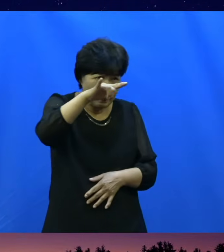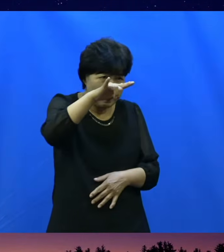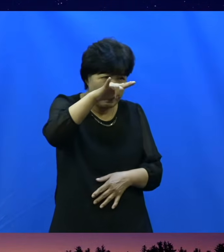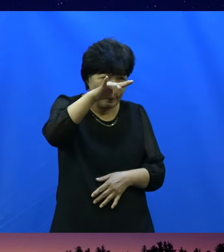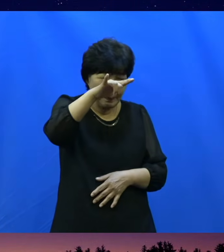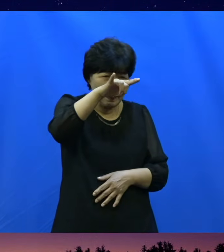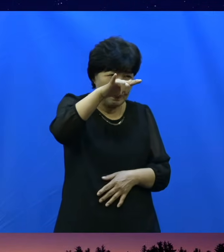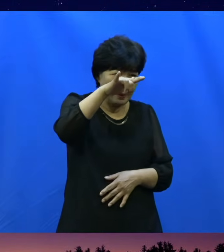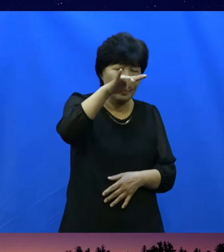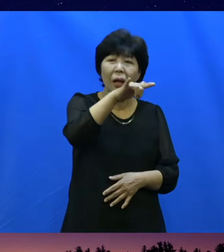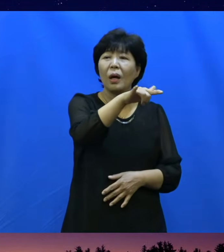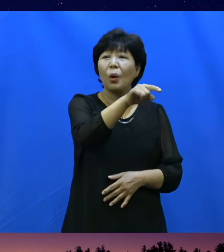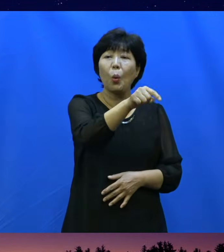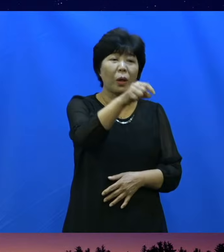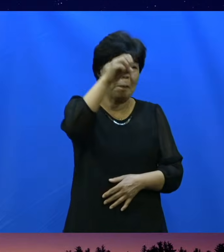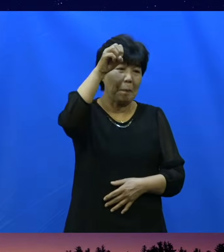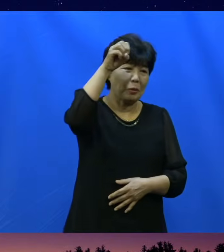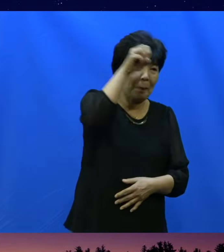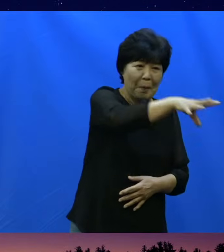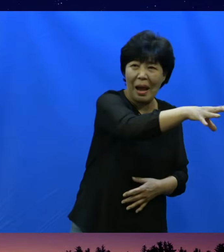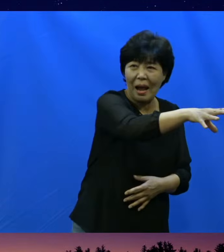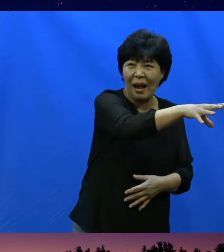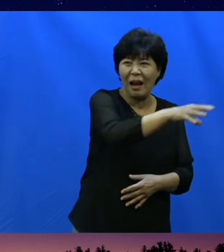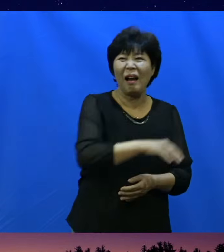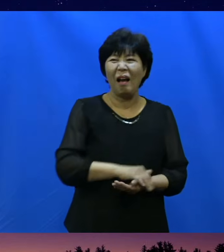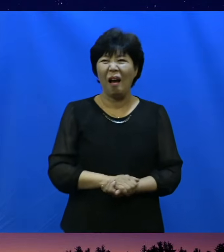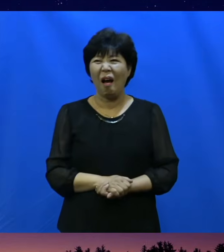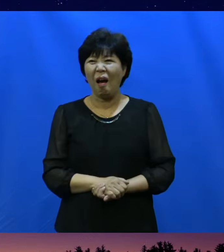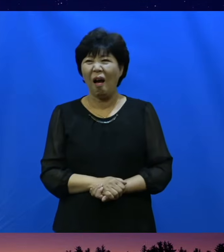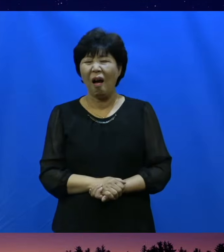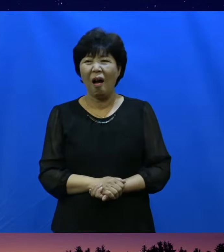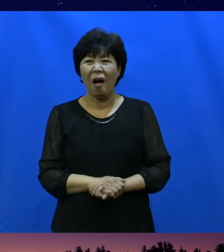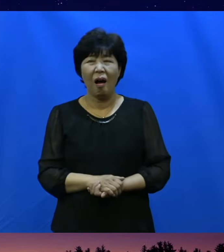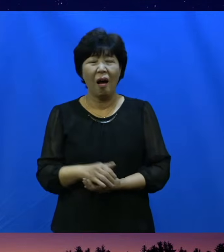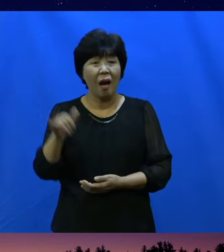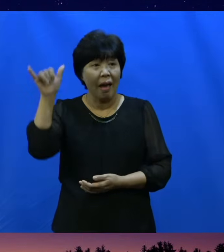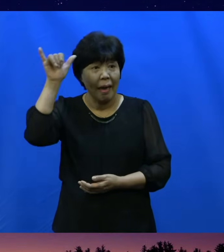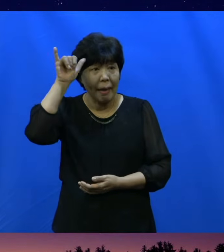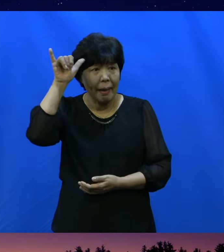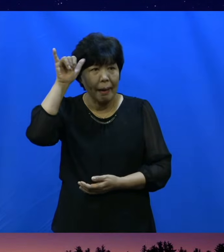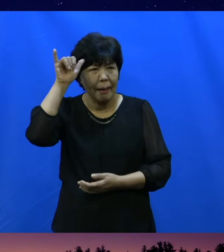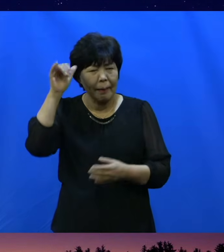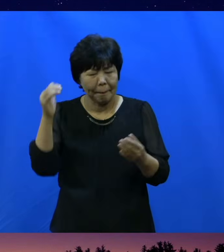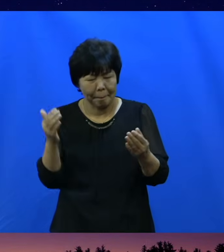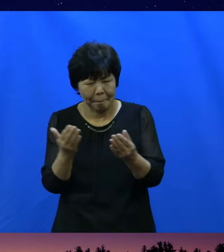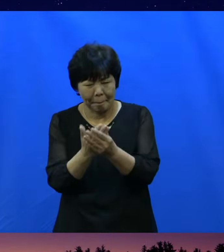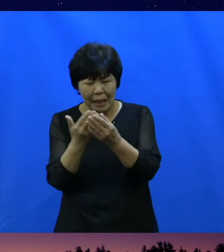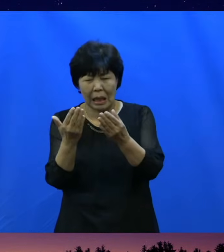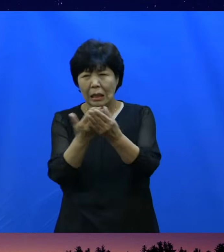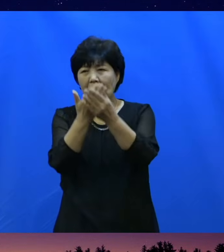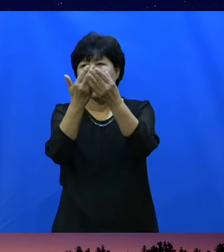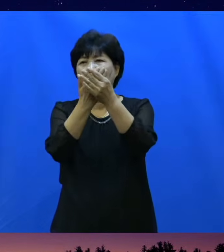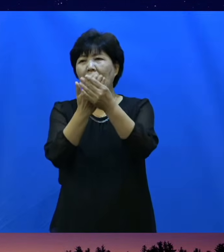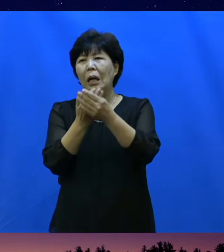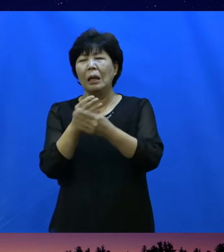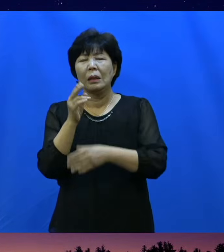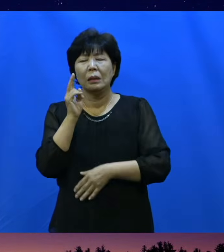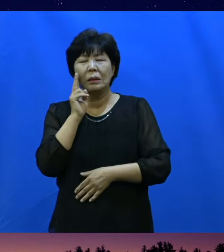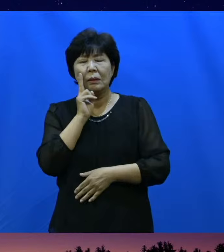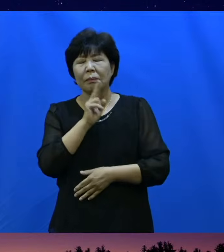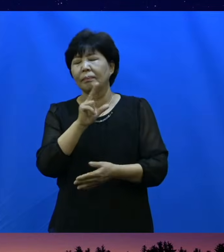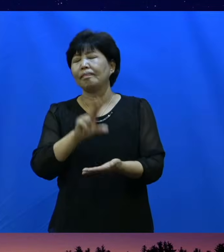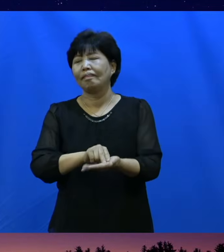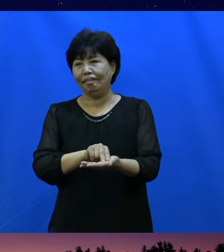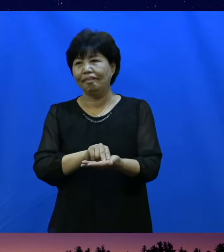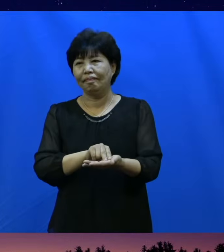그걸 많이 써요. 앞으로 여러분, 이 AI가 발달되면 참 심각해요. AI가 이 도덕